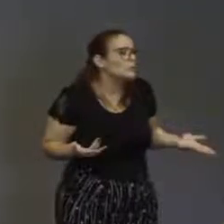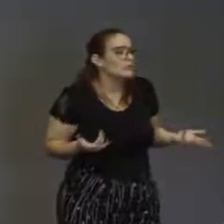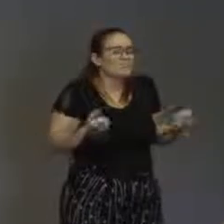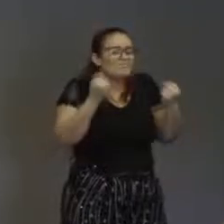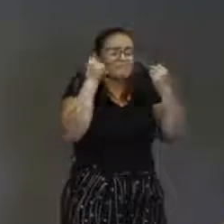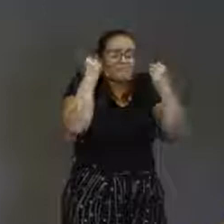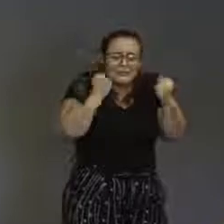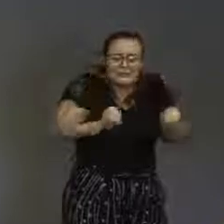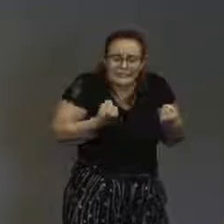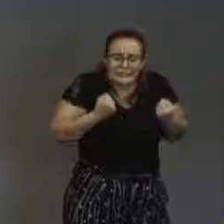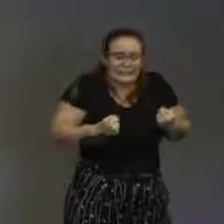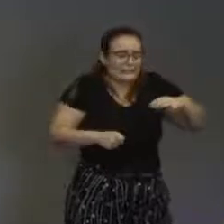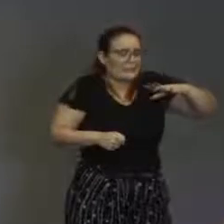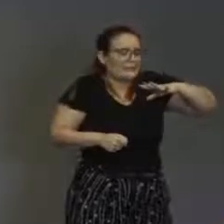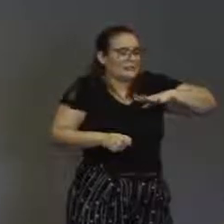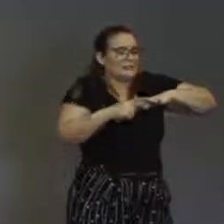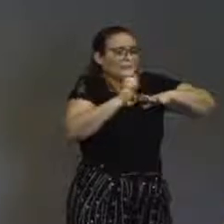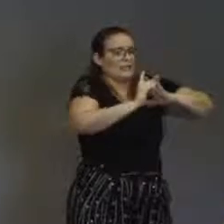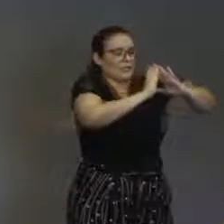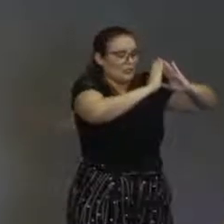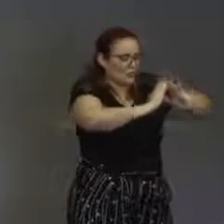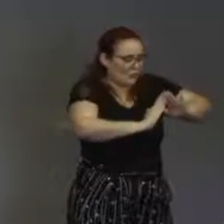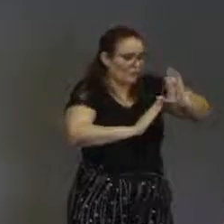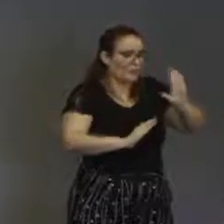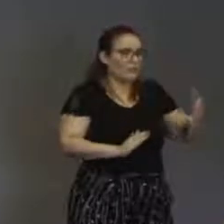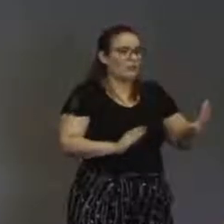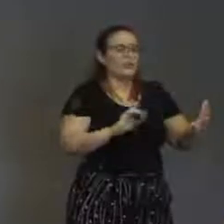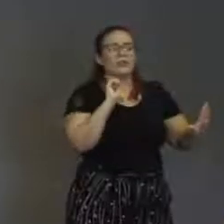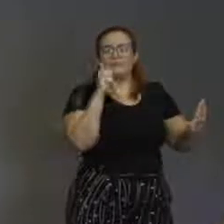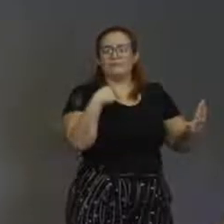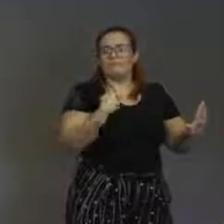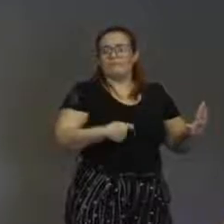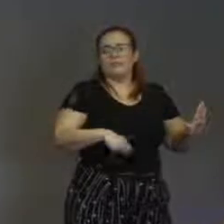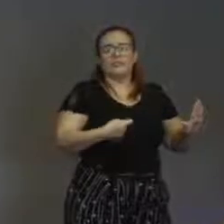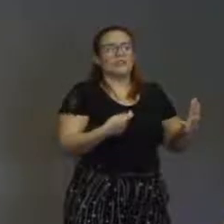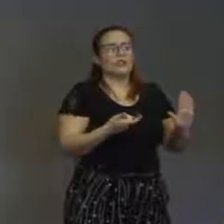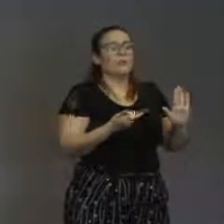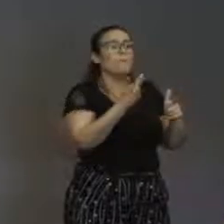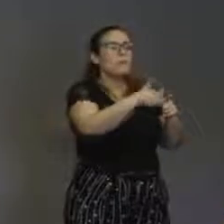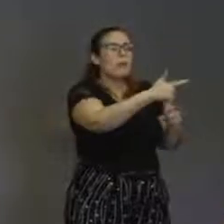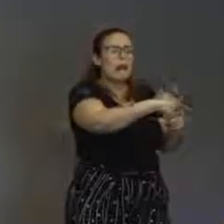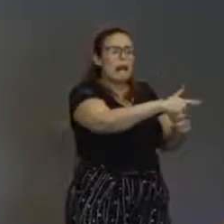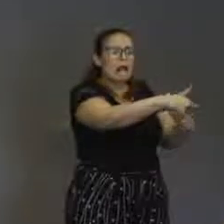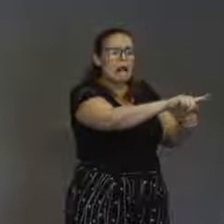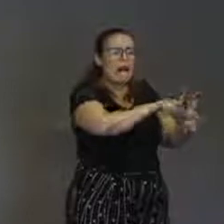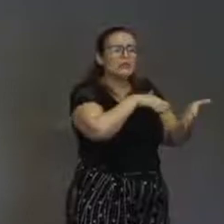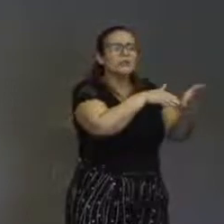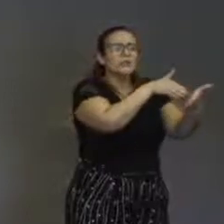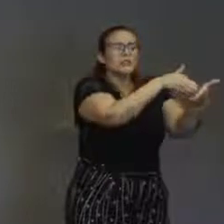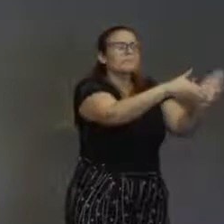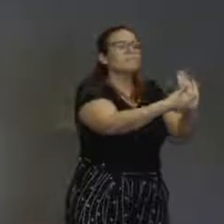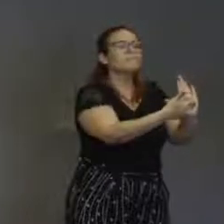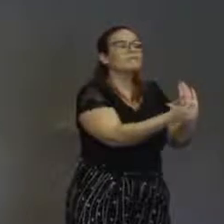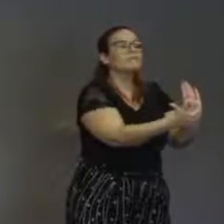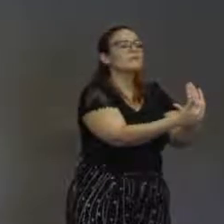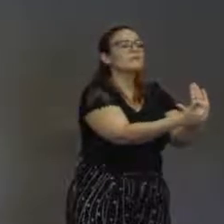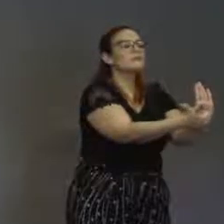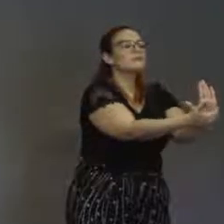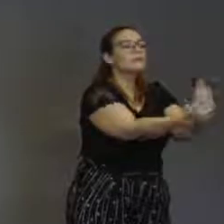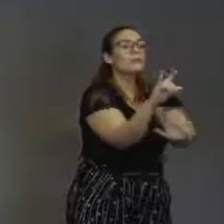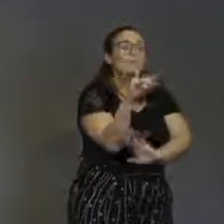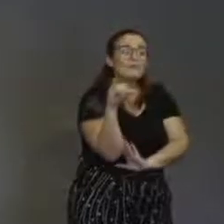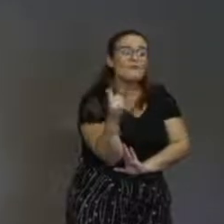na cidade, que a gente realmente tem que tirar essas coisas que vão atravancando a vida da gente para curtir o que a cidade tem de maravilhoso,